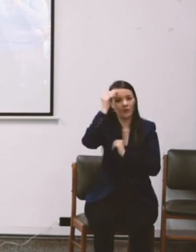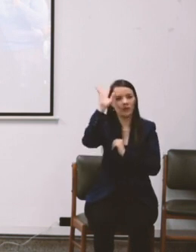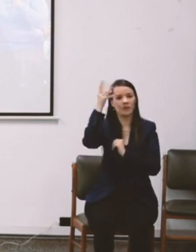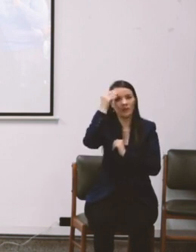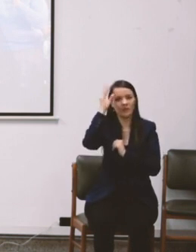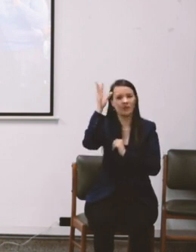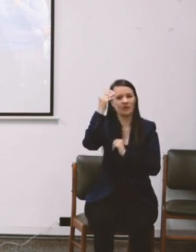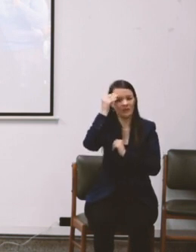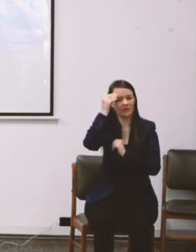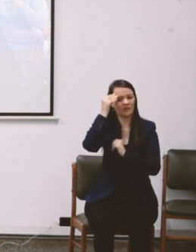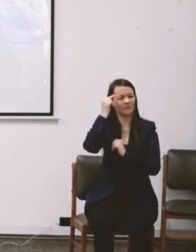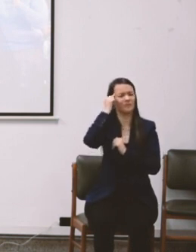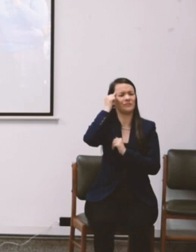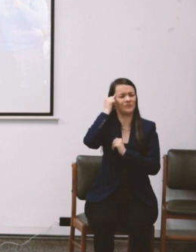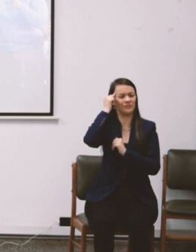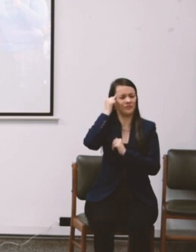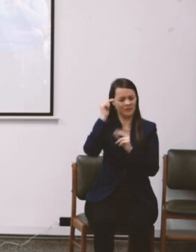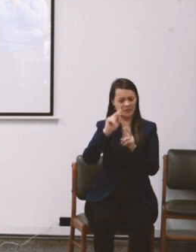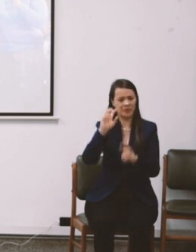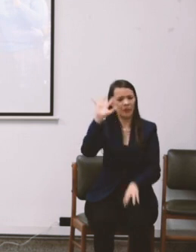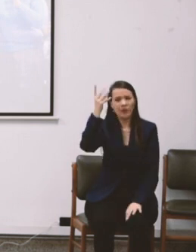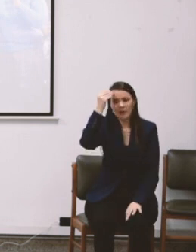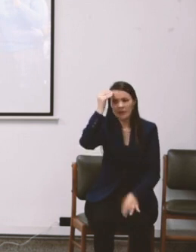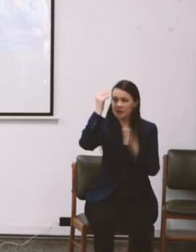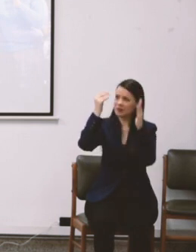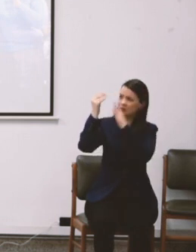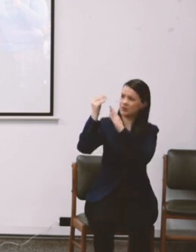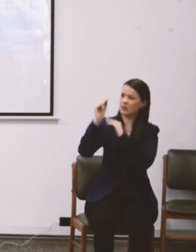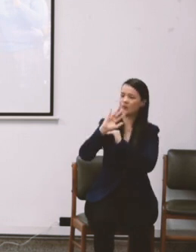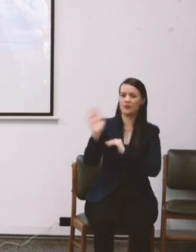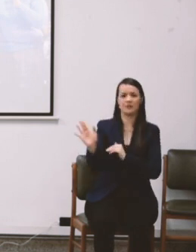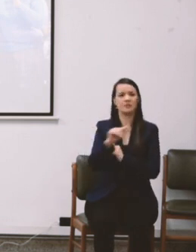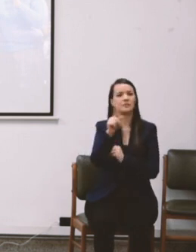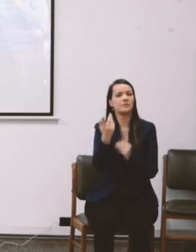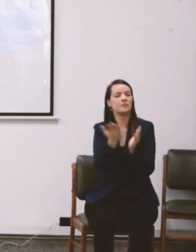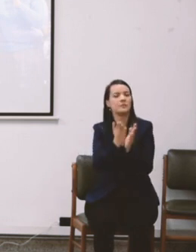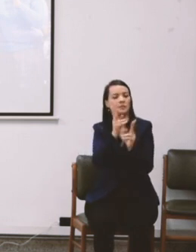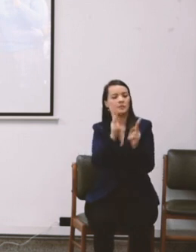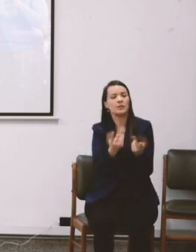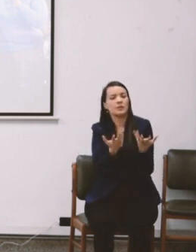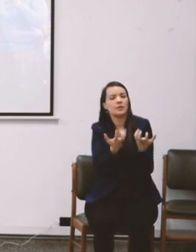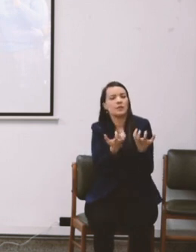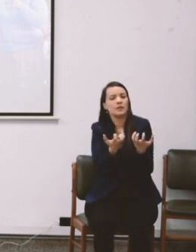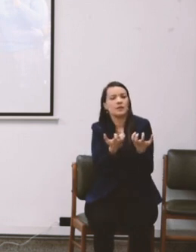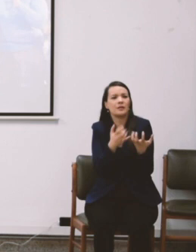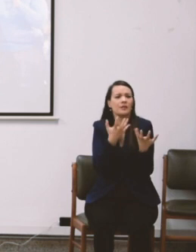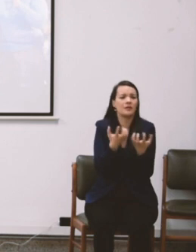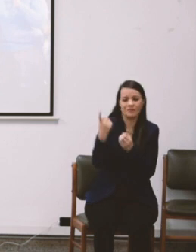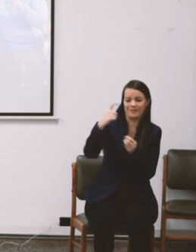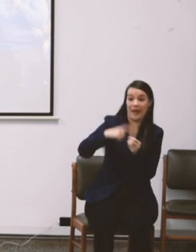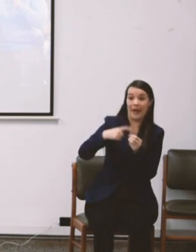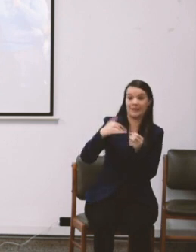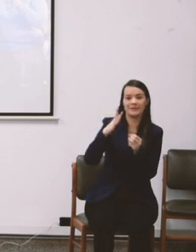como así pesando un montón. O sea, ¿qué estudiante es el que se quiere, no? ¿O qué estudiante es el que se desea y para